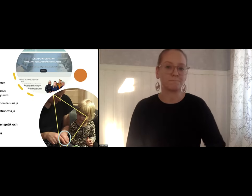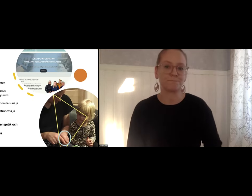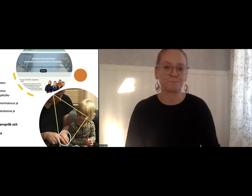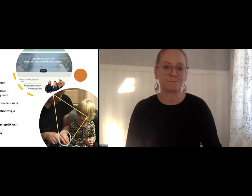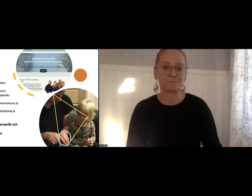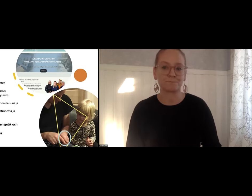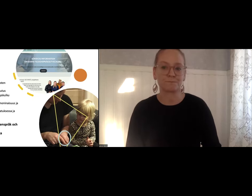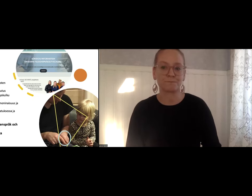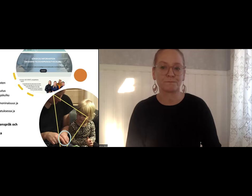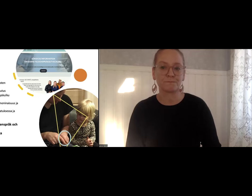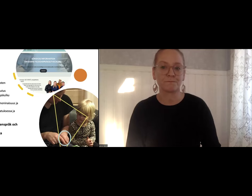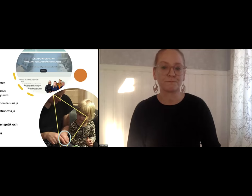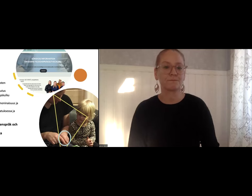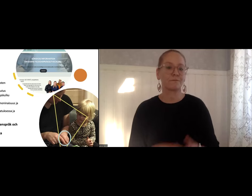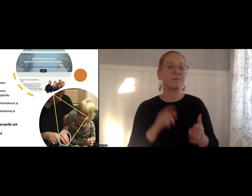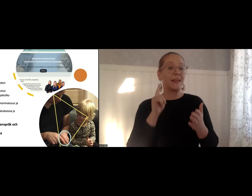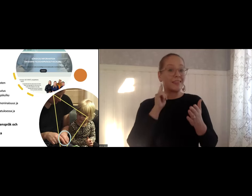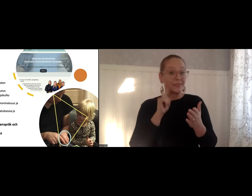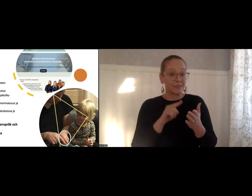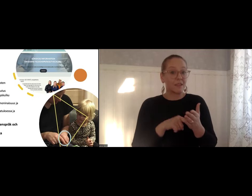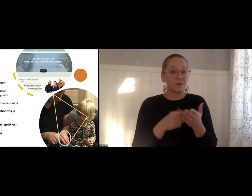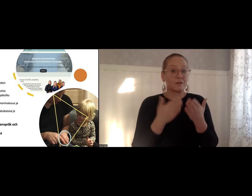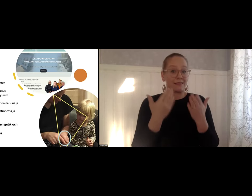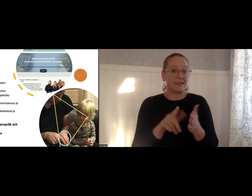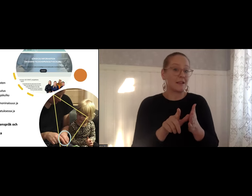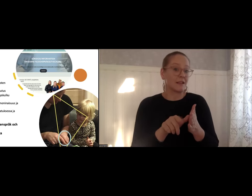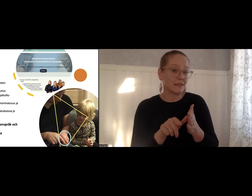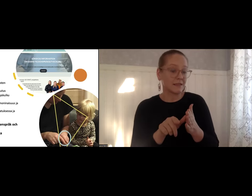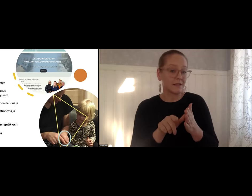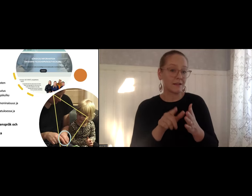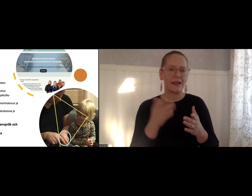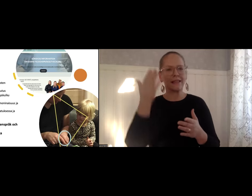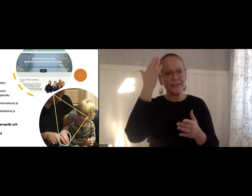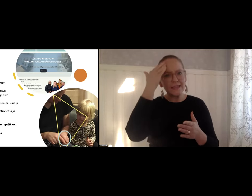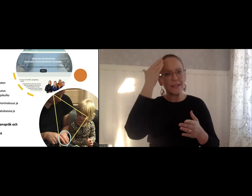lapsen koulupolussa otetaan huomioon viittomakieli.